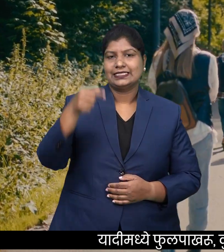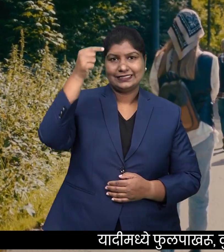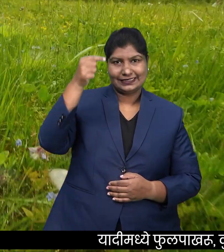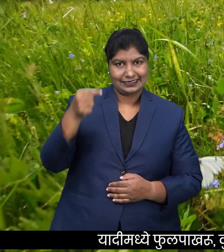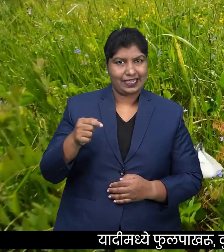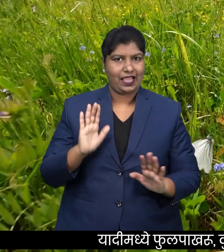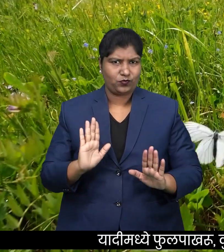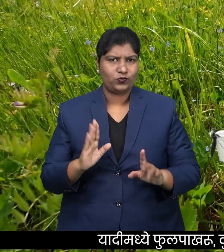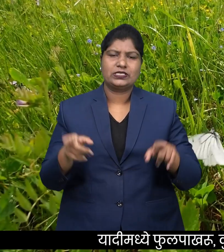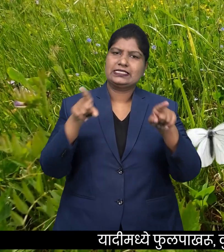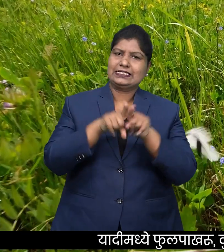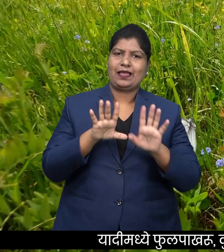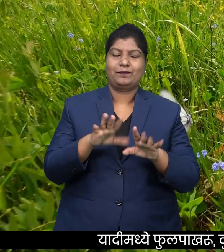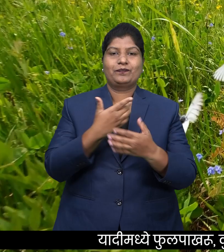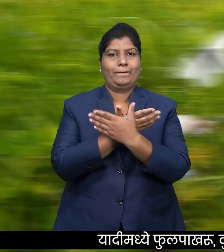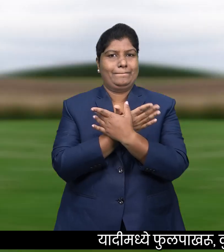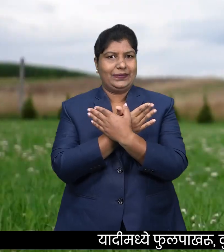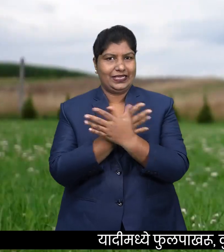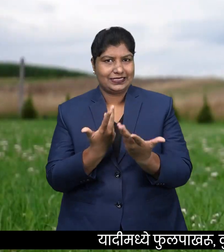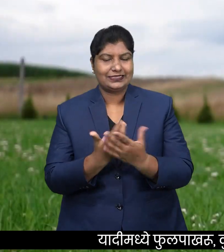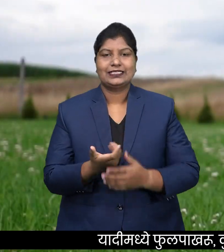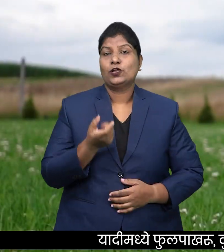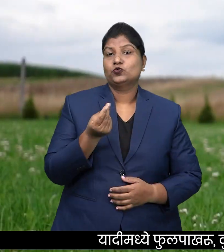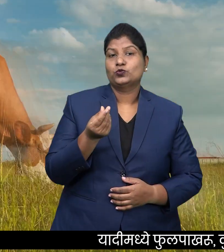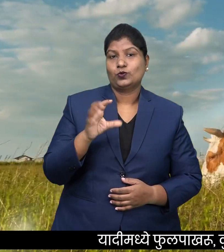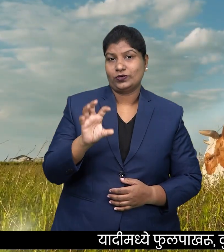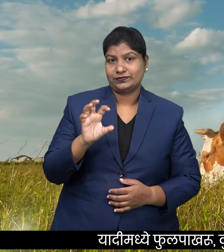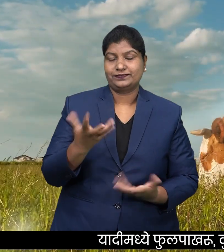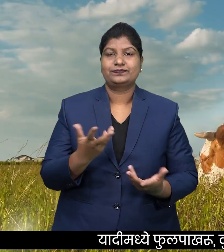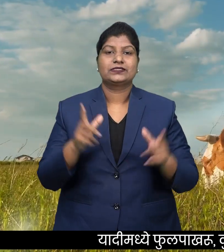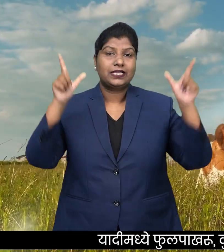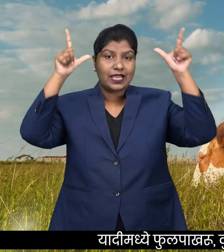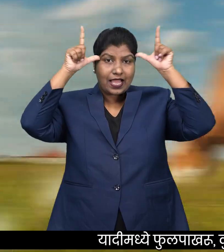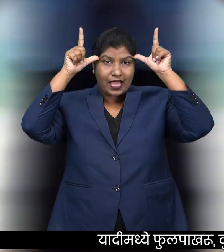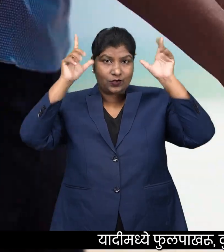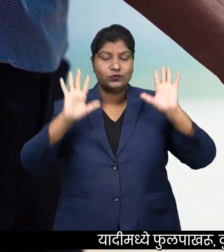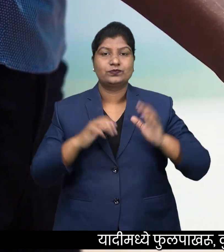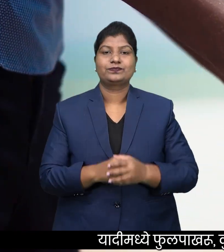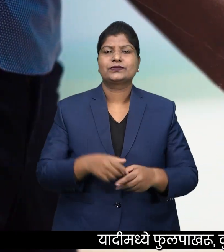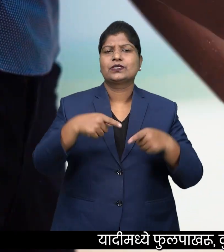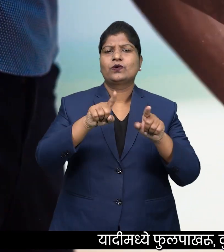यादीमध्ये फुलपाखरू, कुत्रा, गाय, तुमचे हात, लहान बाळ,